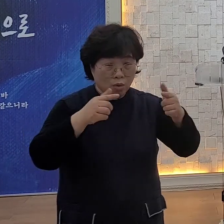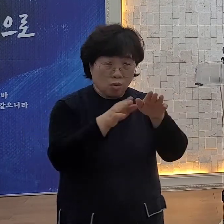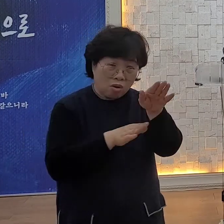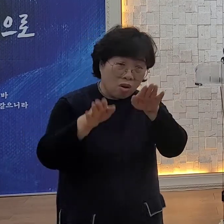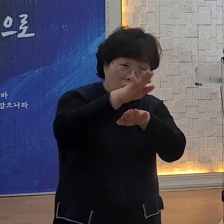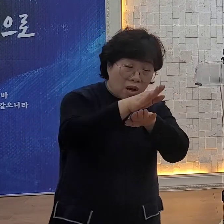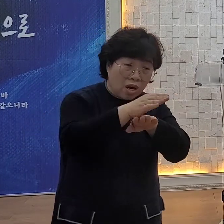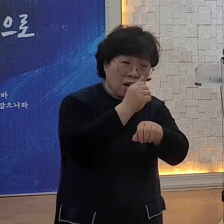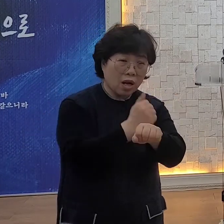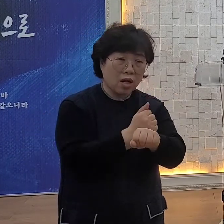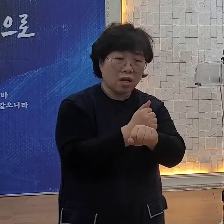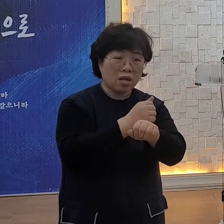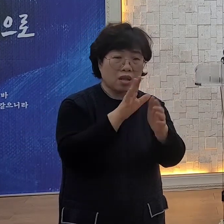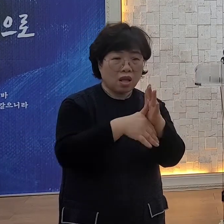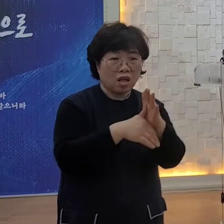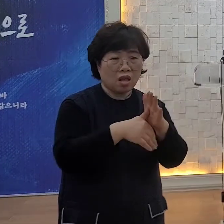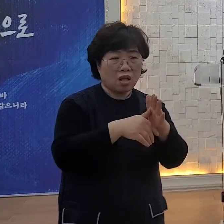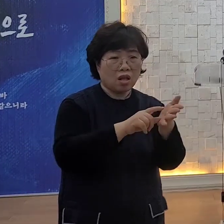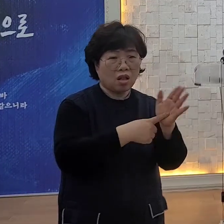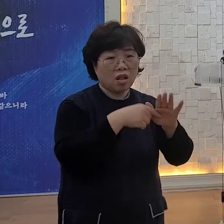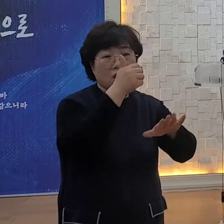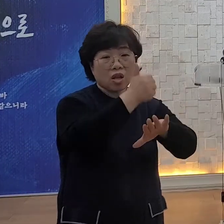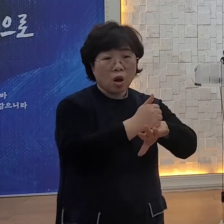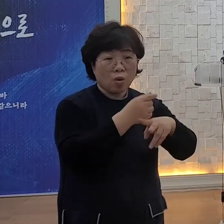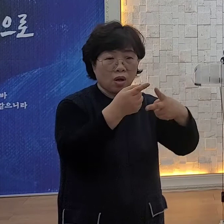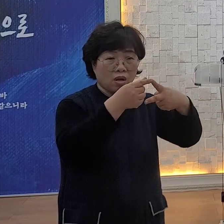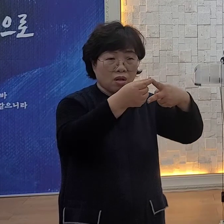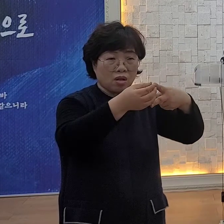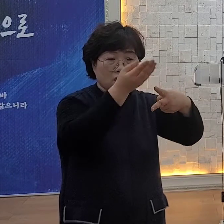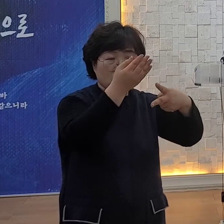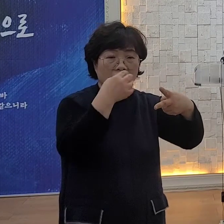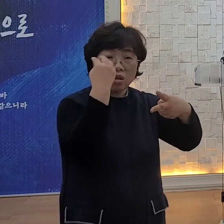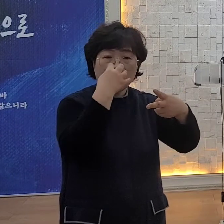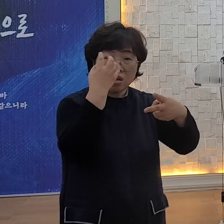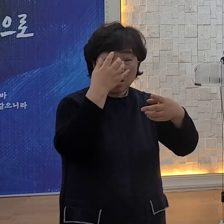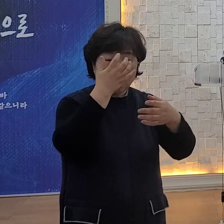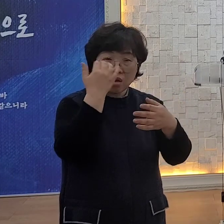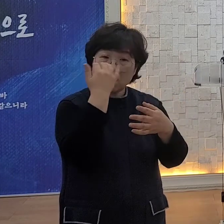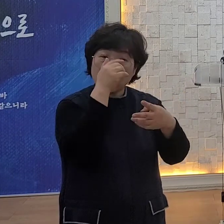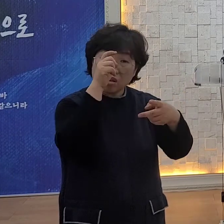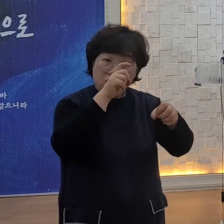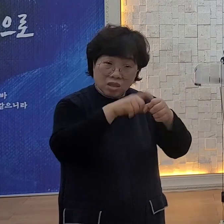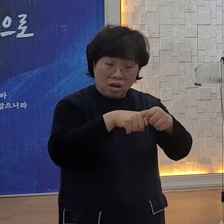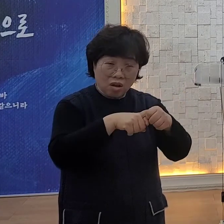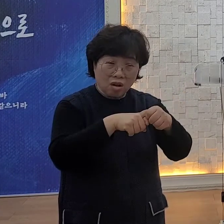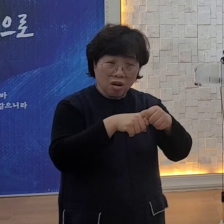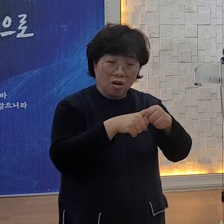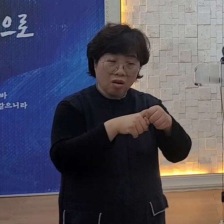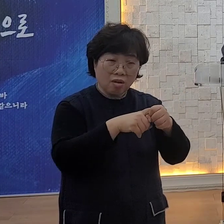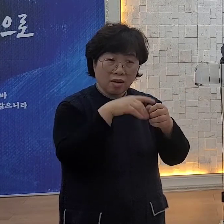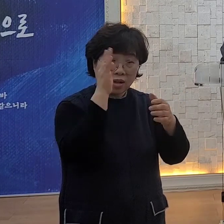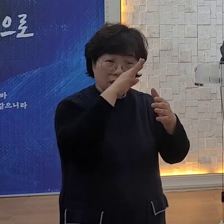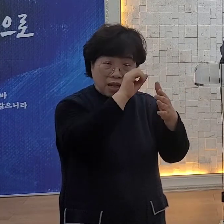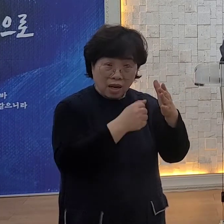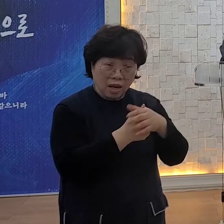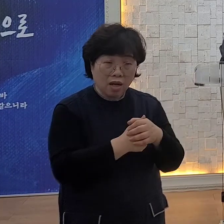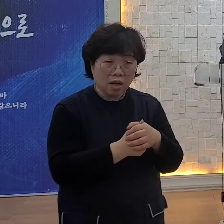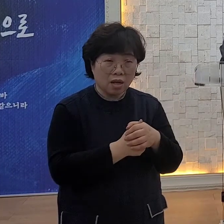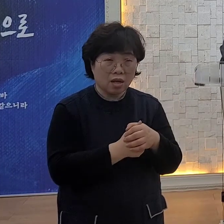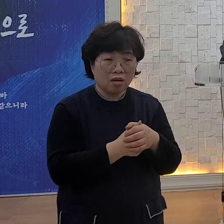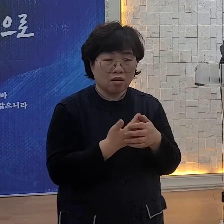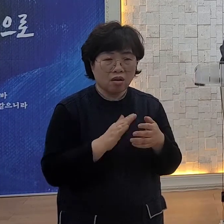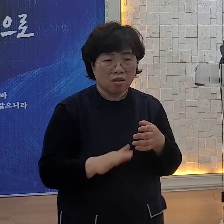성적 타락과 이 윤리적인 타락. 윤리적인 타락은 근원이 영적인 타락으로 이어져 있다라는